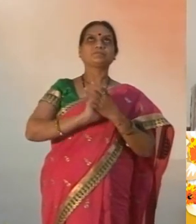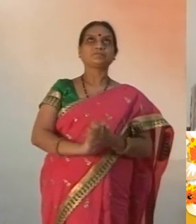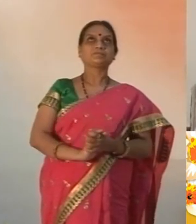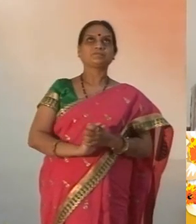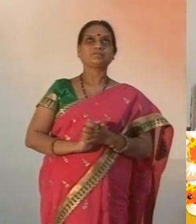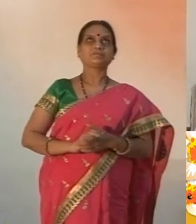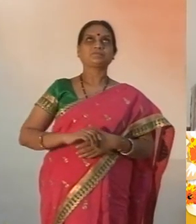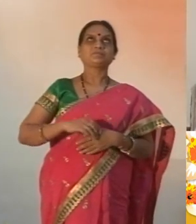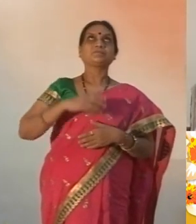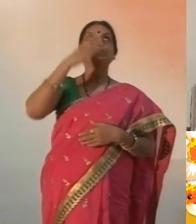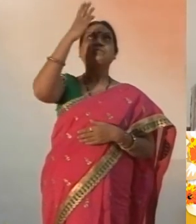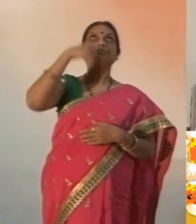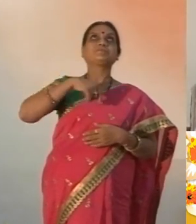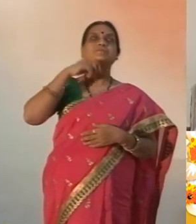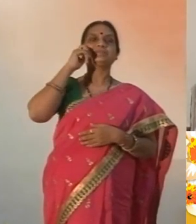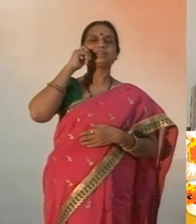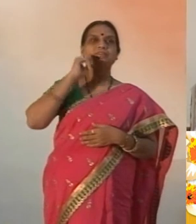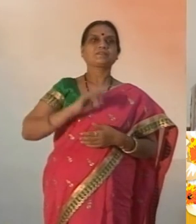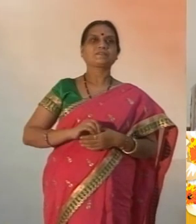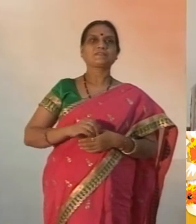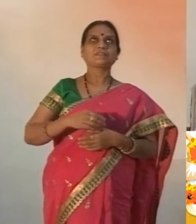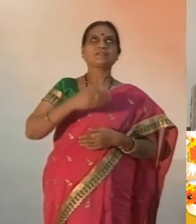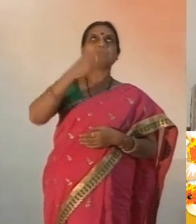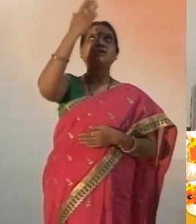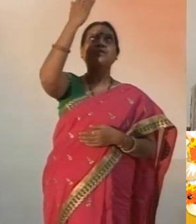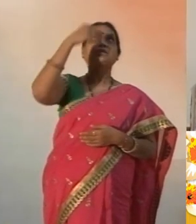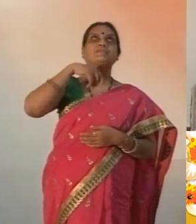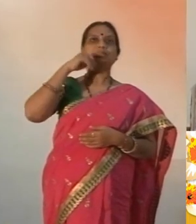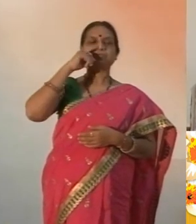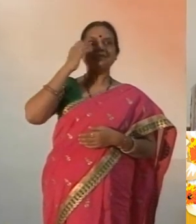या वो मेरे पिता या मेरी माँ है।